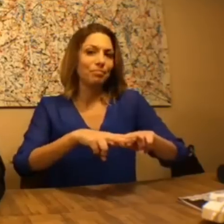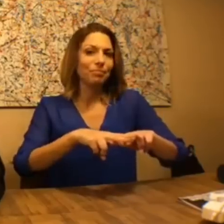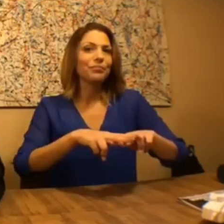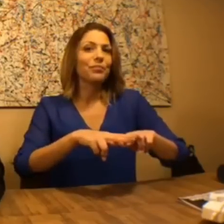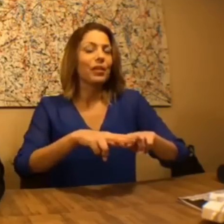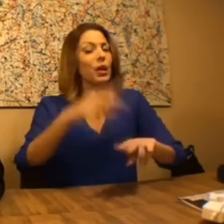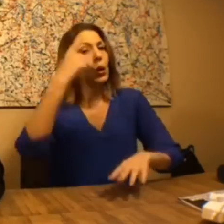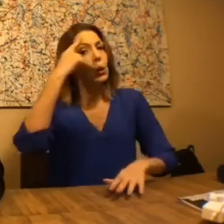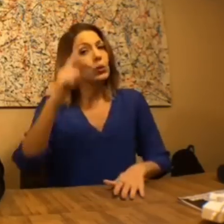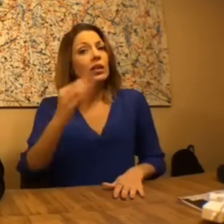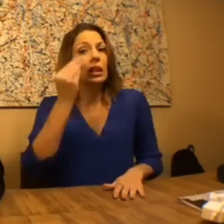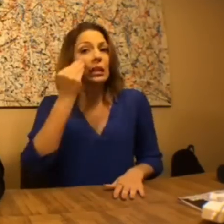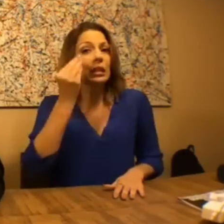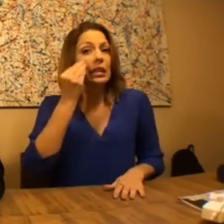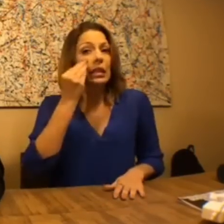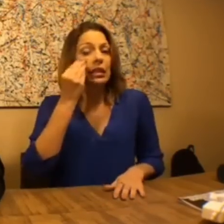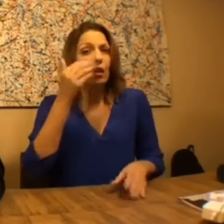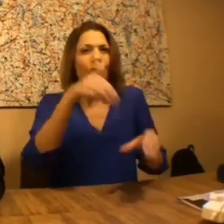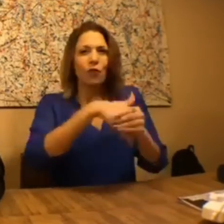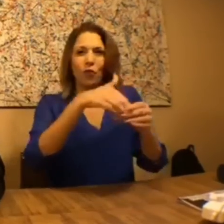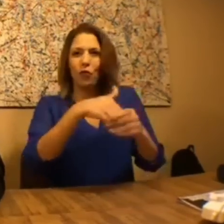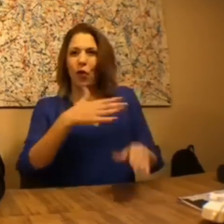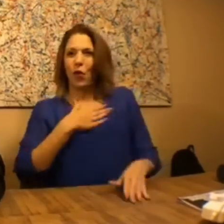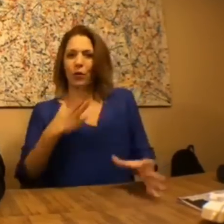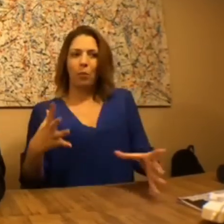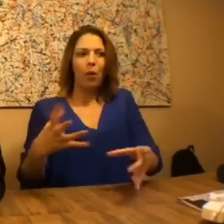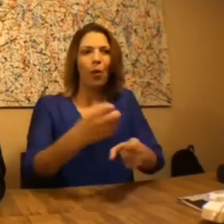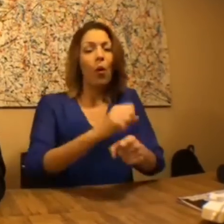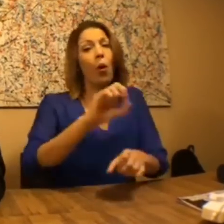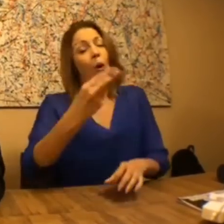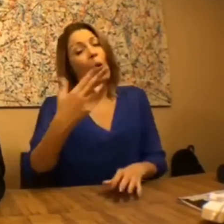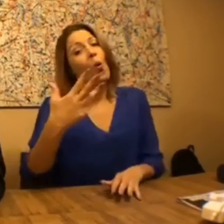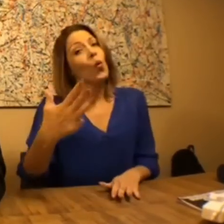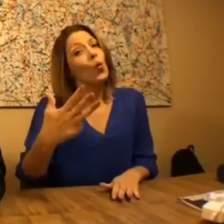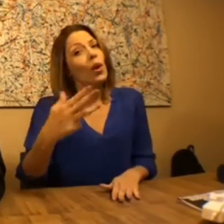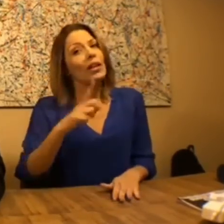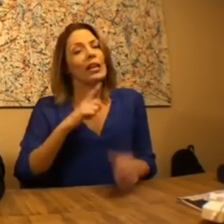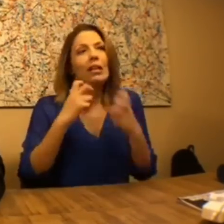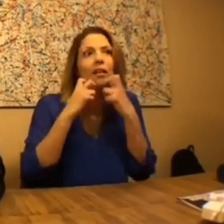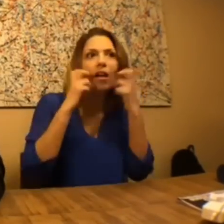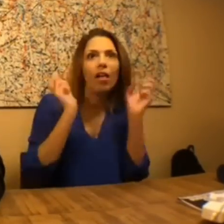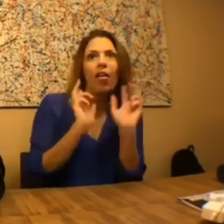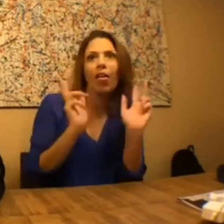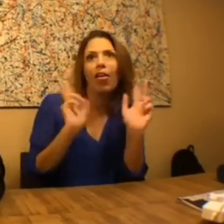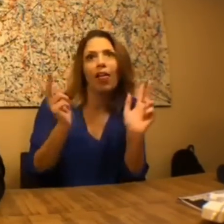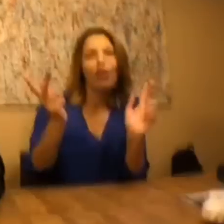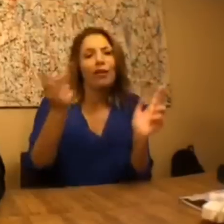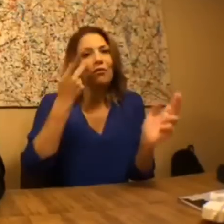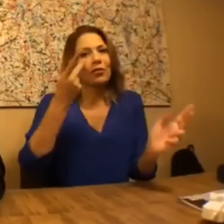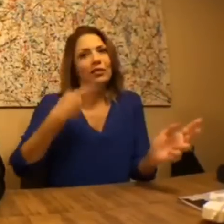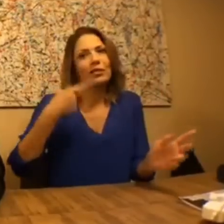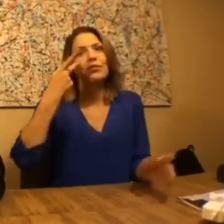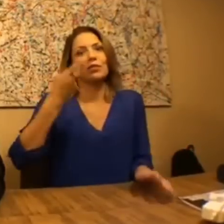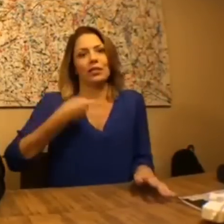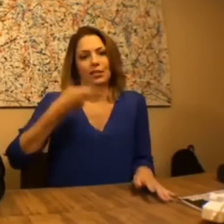amenizar, tentar ganhar votos, o Lula está ficando constrangido com a visita dele, dada a quantidade de mentiras,